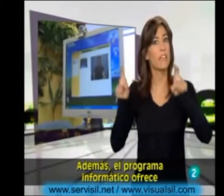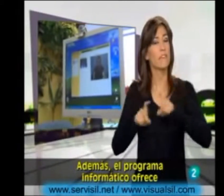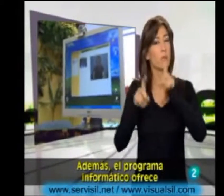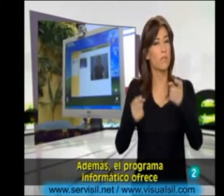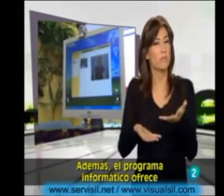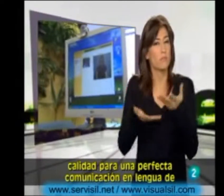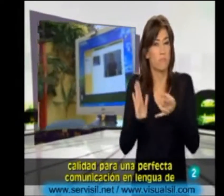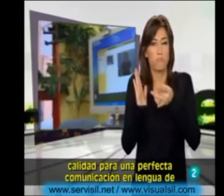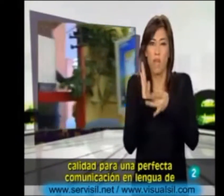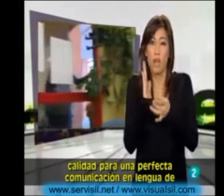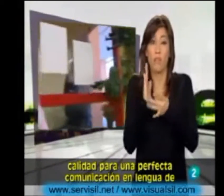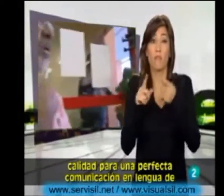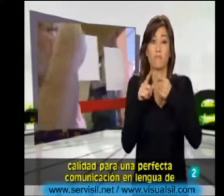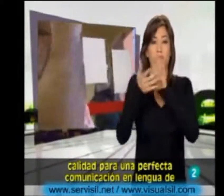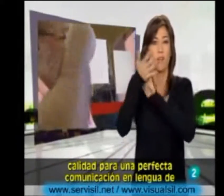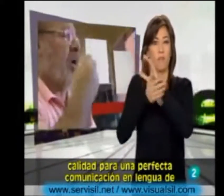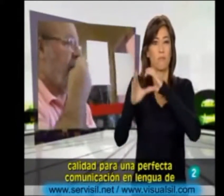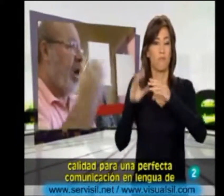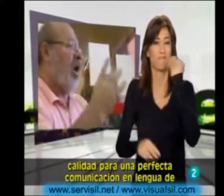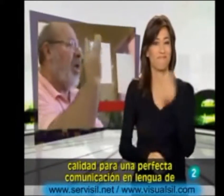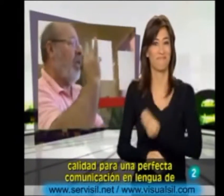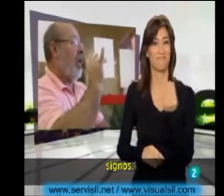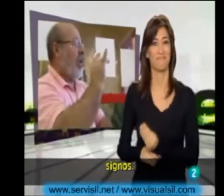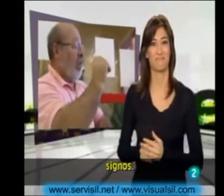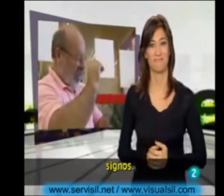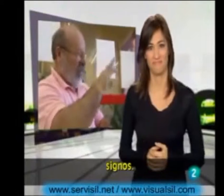informático ofrece calidad para una perfecta comunicación en lengua de signos.